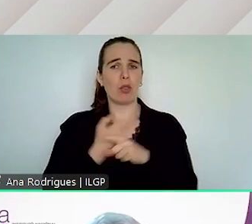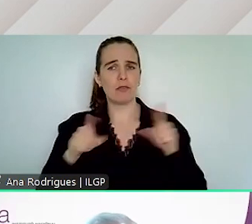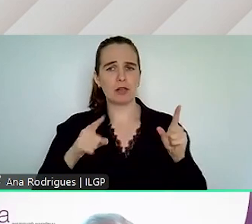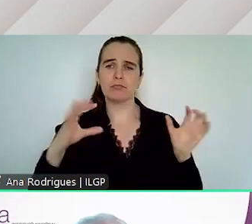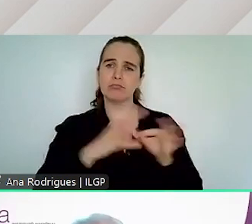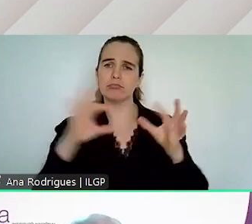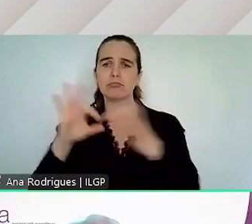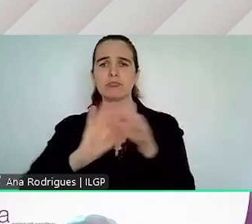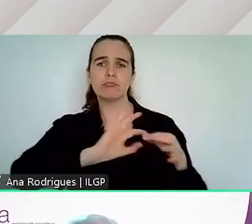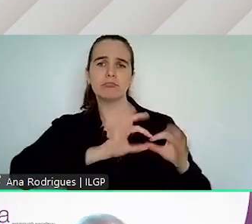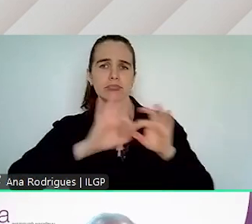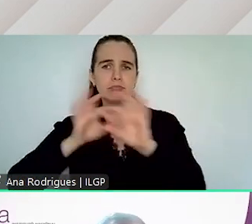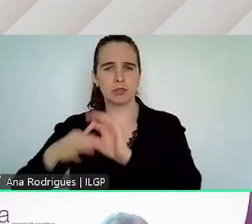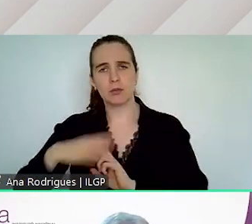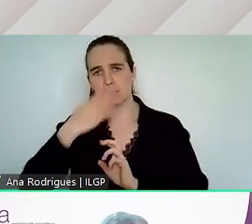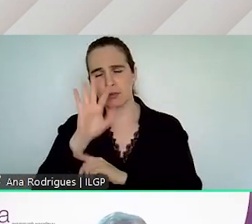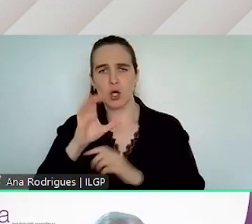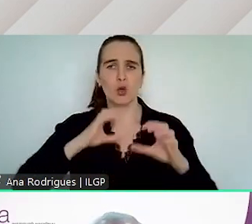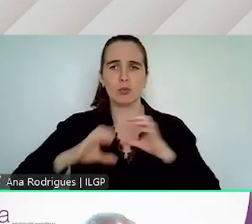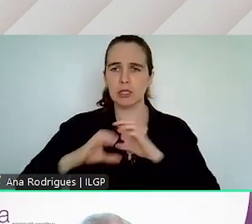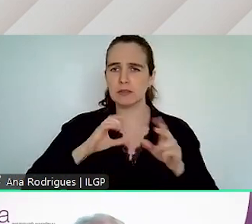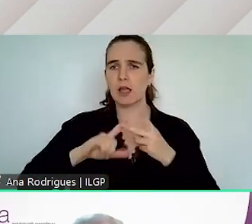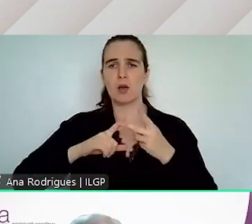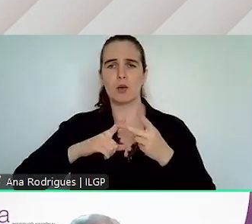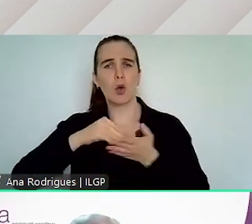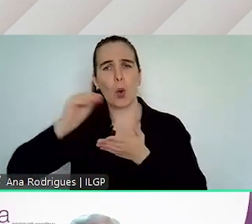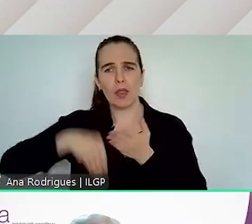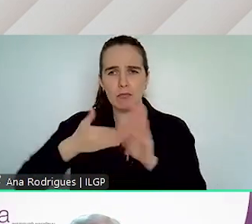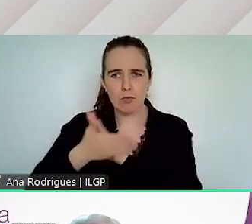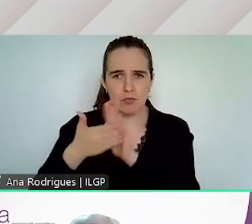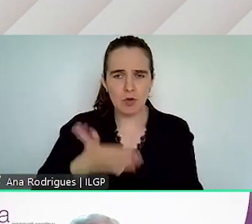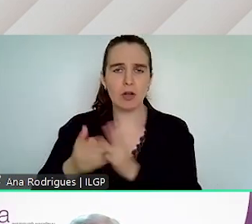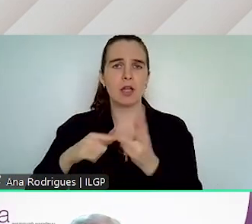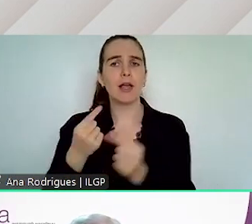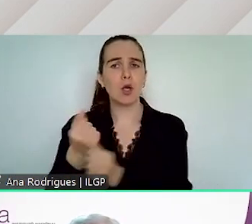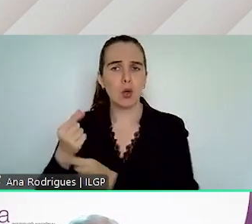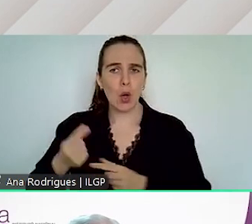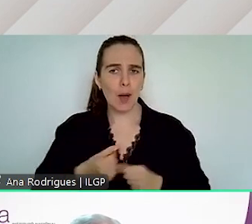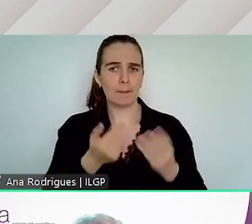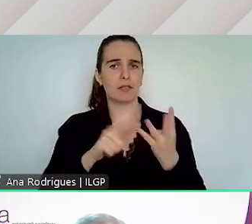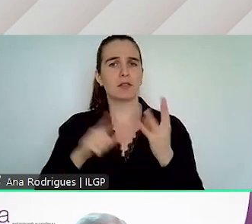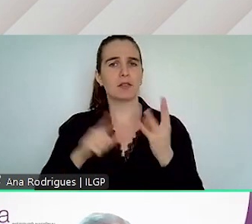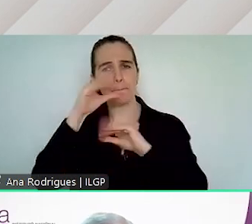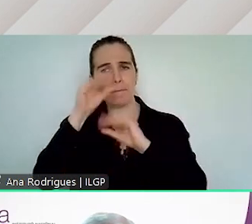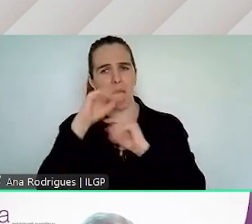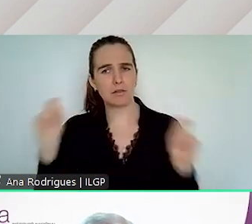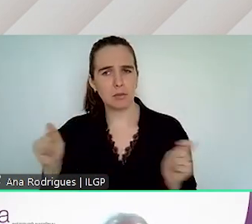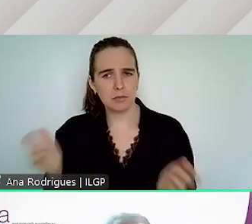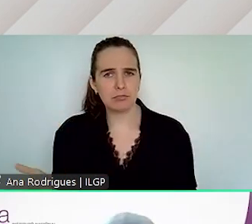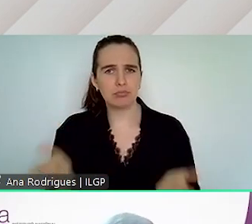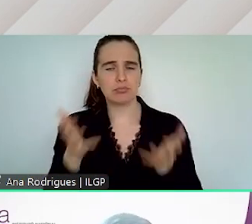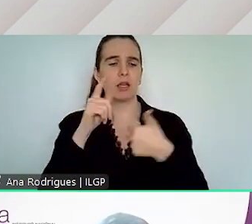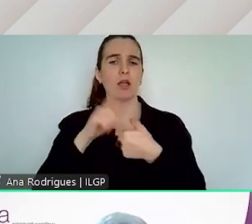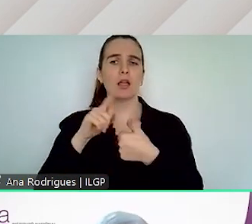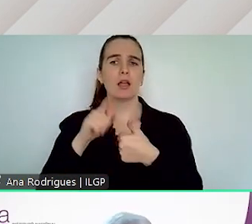comunicação, para a função de contratação, para a função de compra, para a função marketing, etc. Para a função de